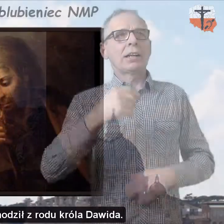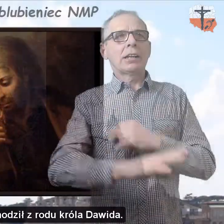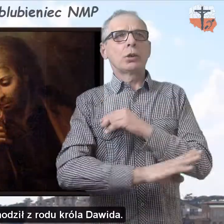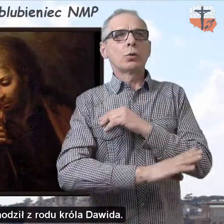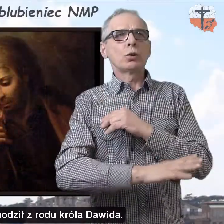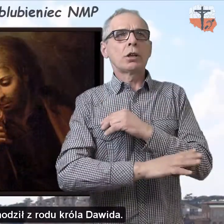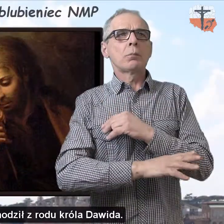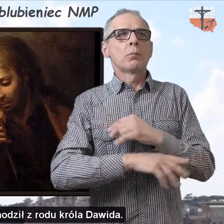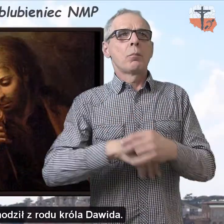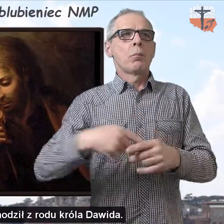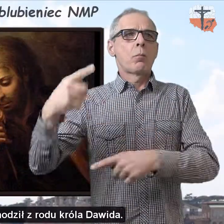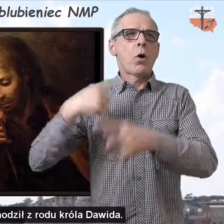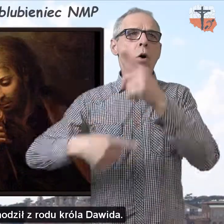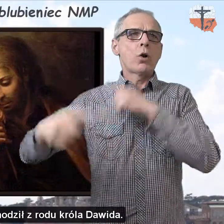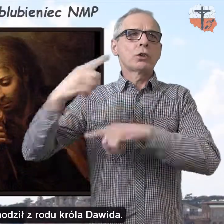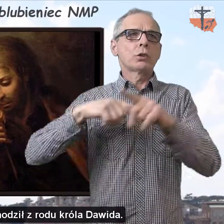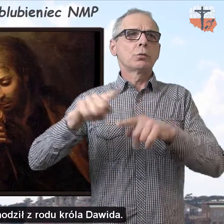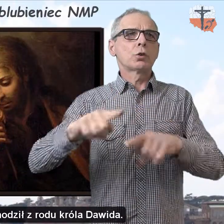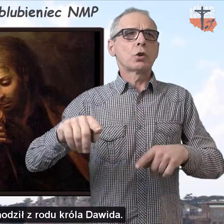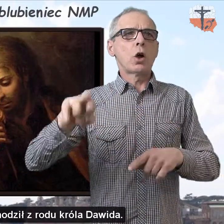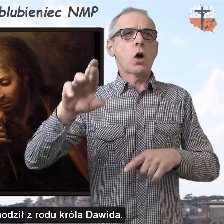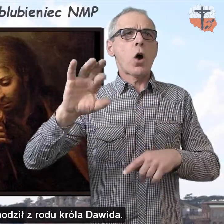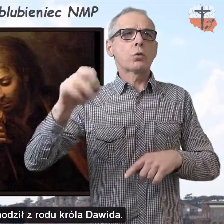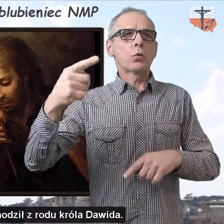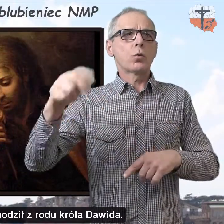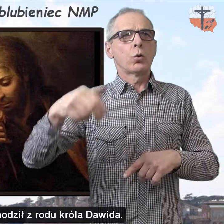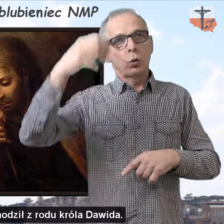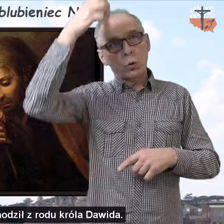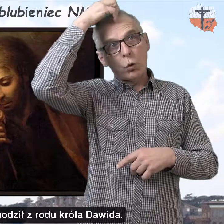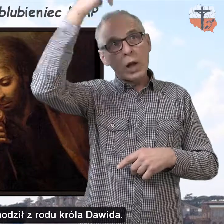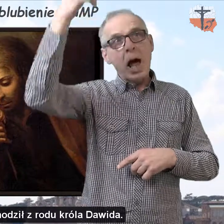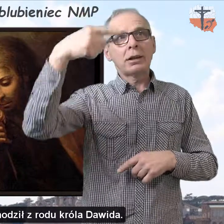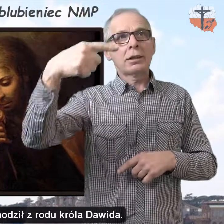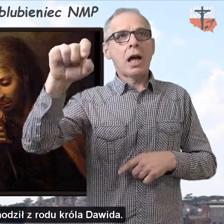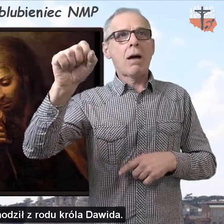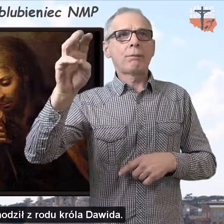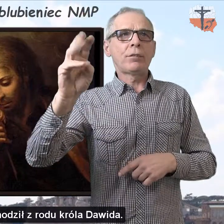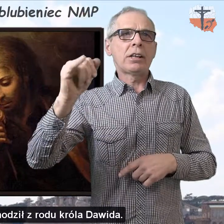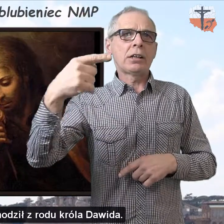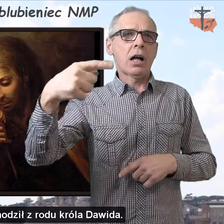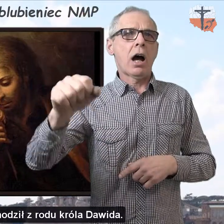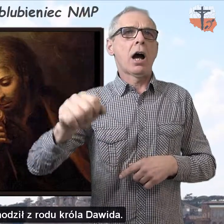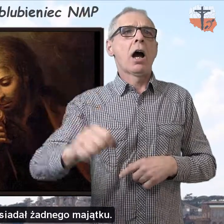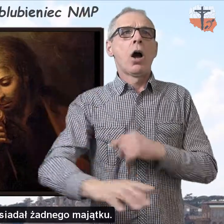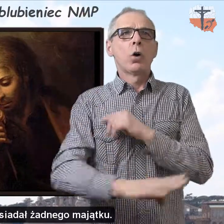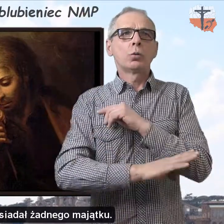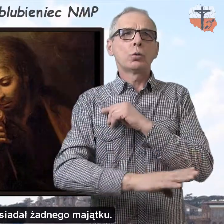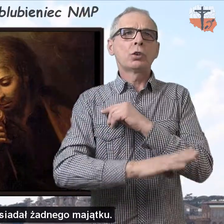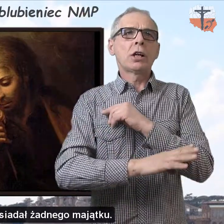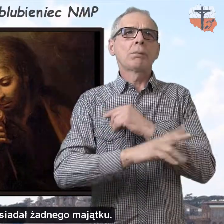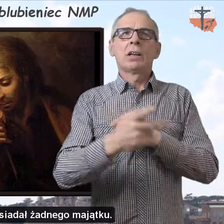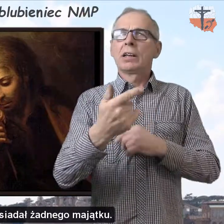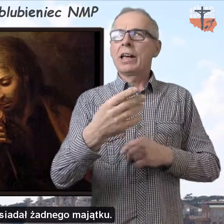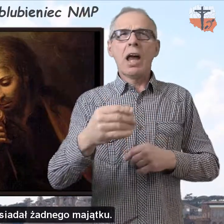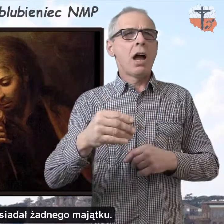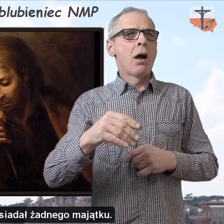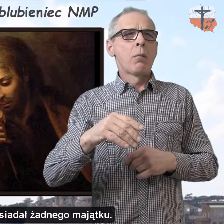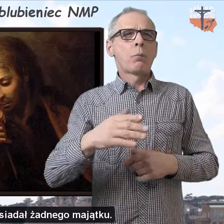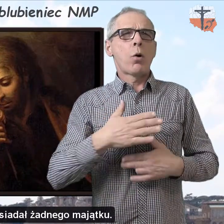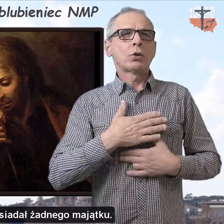Święty Józef pochodził z lodu króla Dawida. Józef nie posiadał